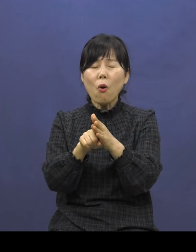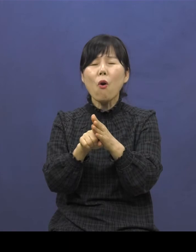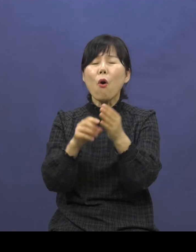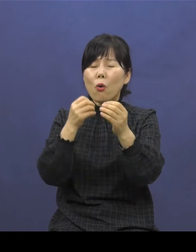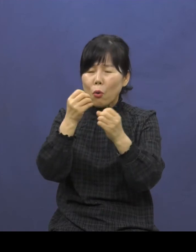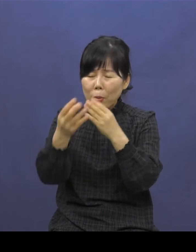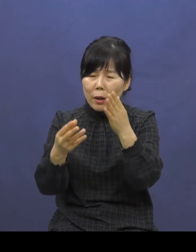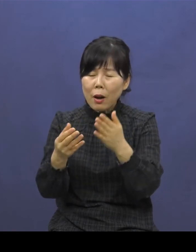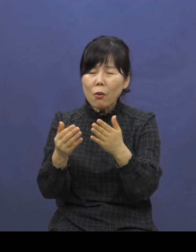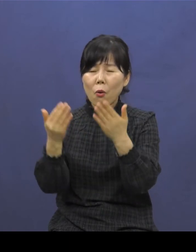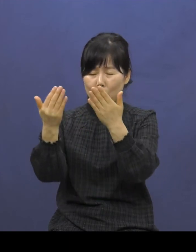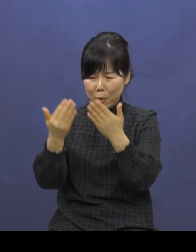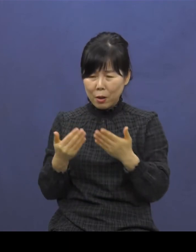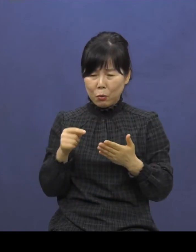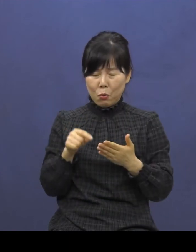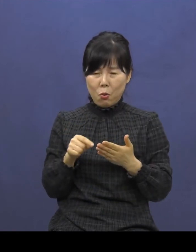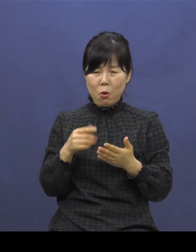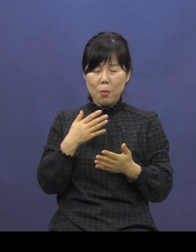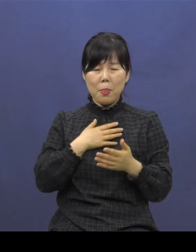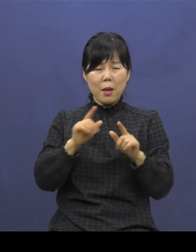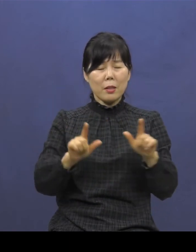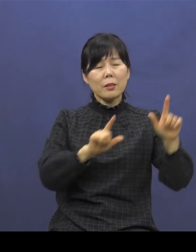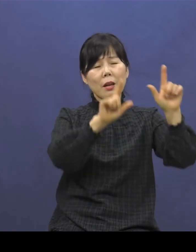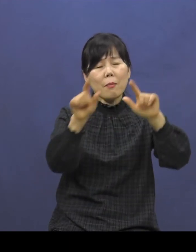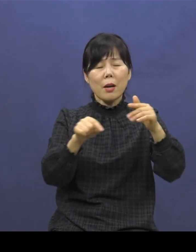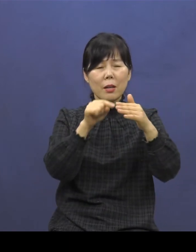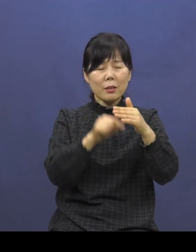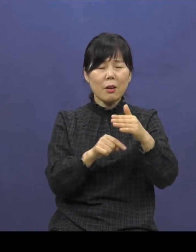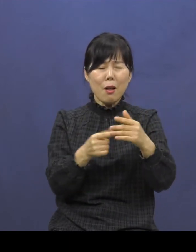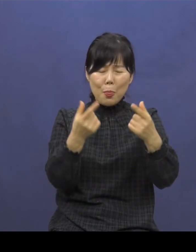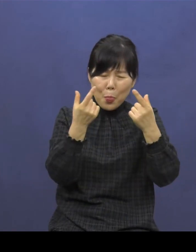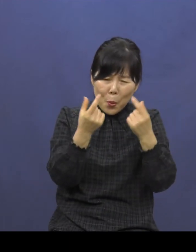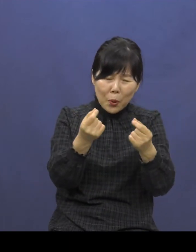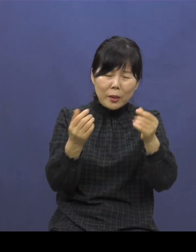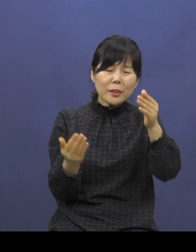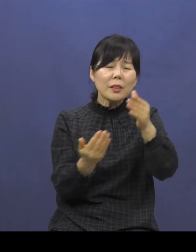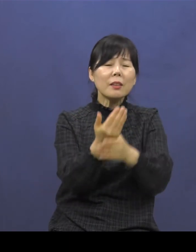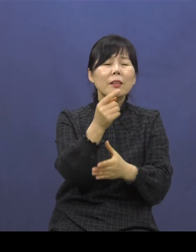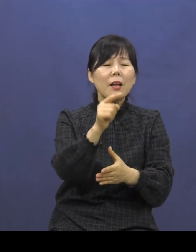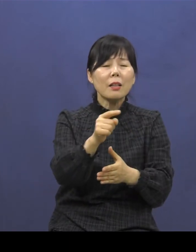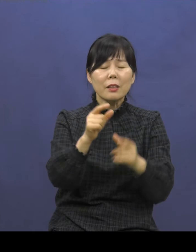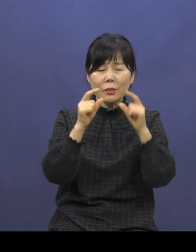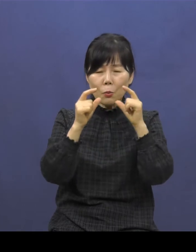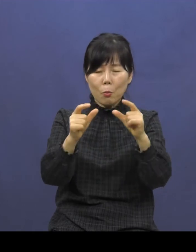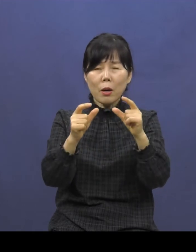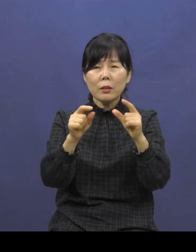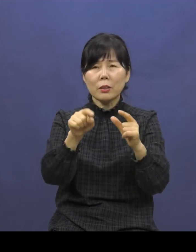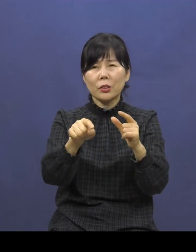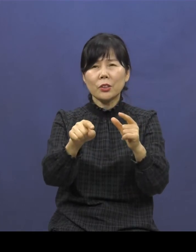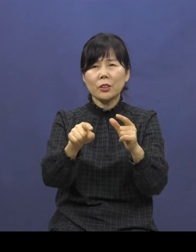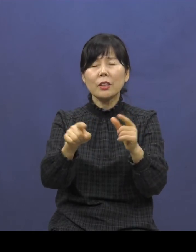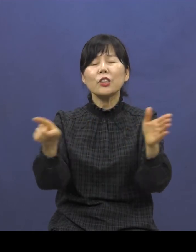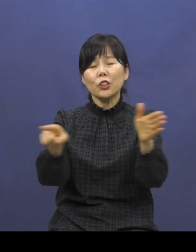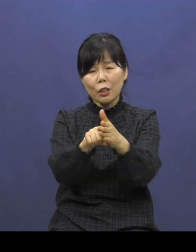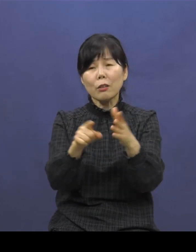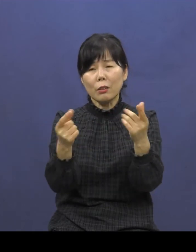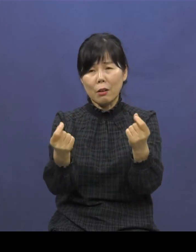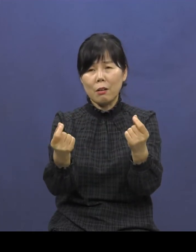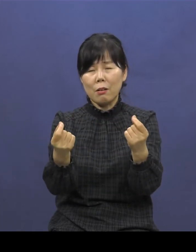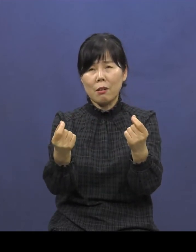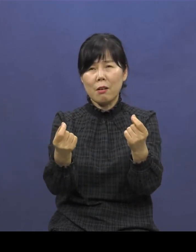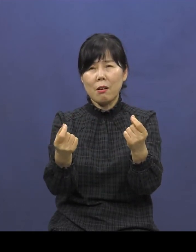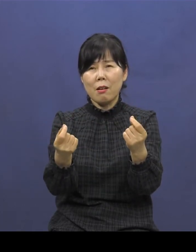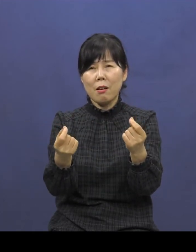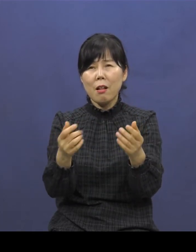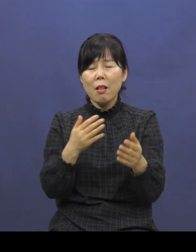고백하고 그대로 받아들이면서 그것이 내 삶 가운데 동일하게 일어나기를 선포하는 게 신앙 아닙니까?